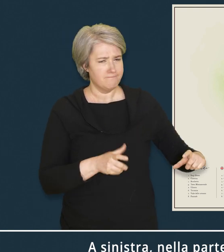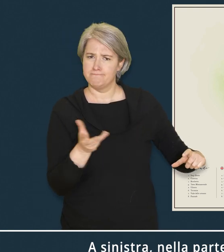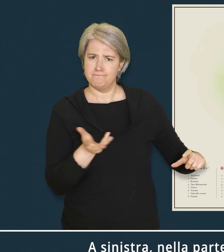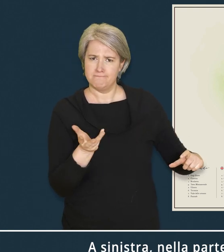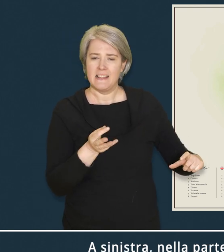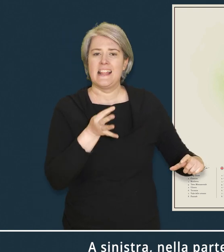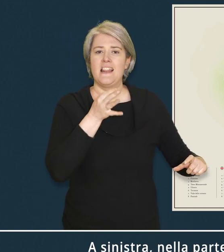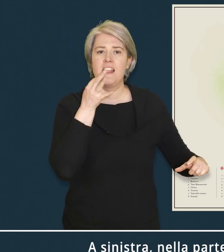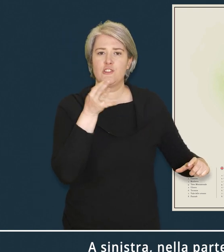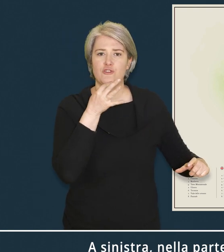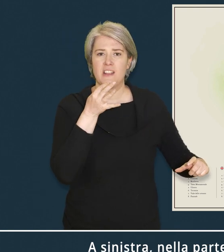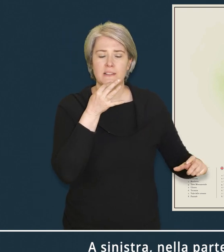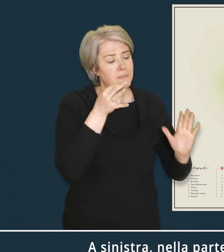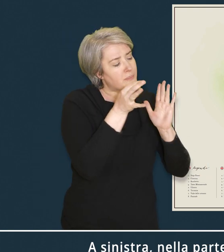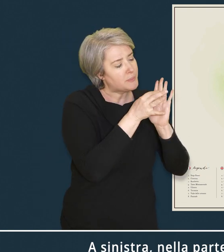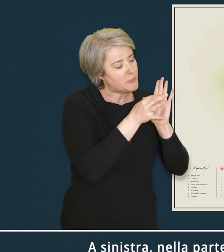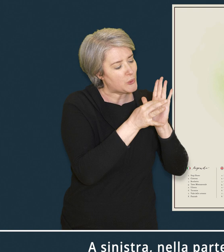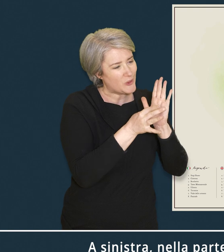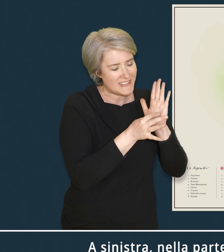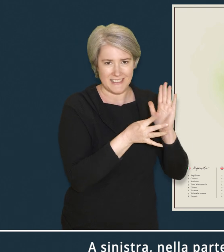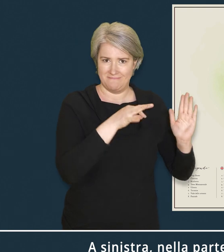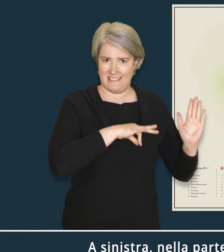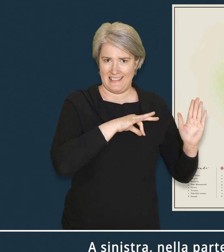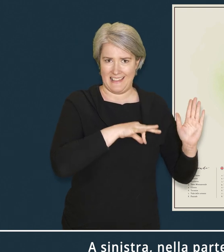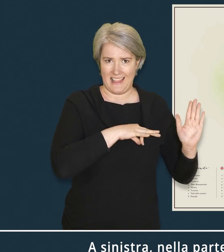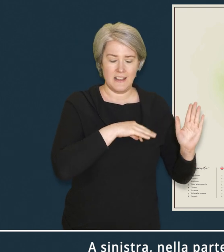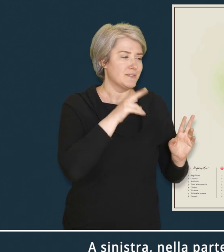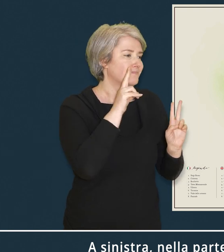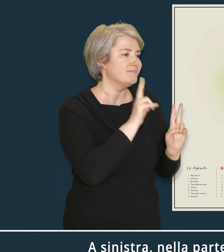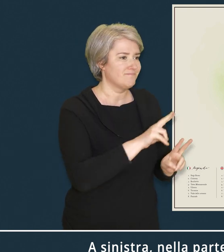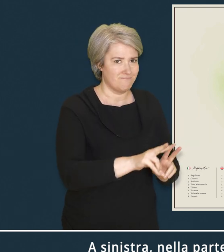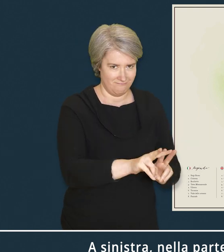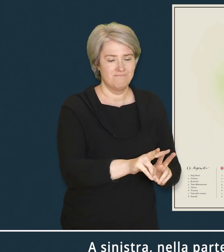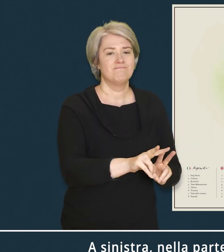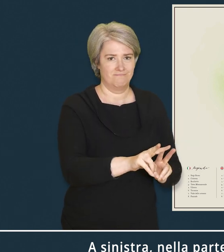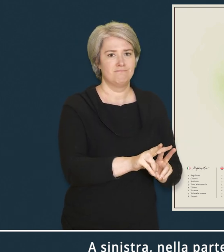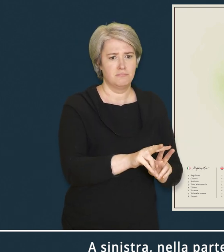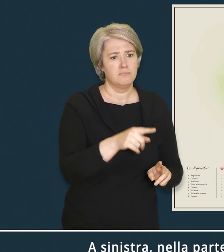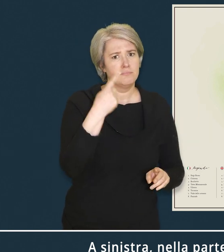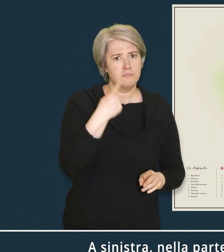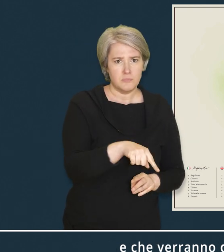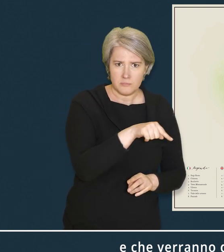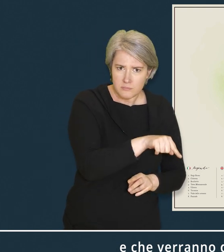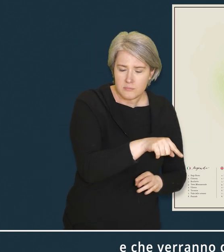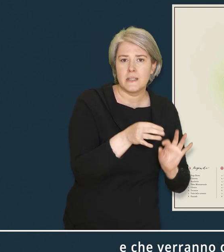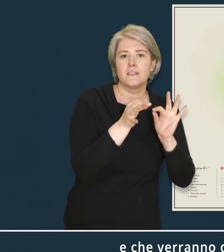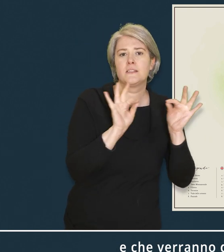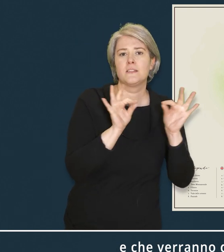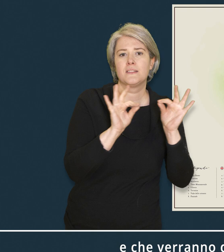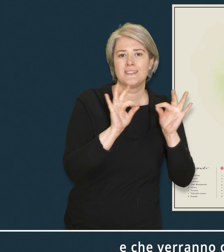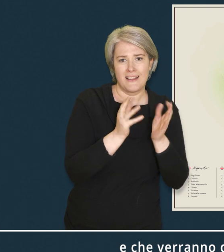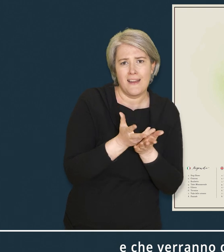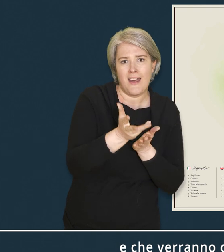parte inferiore del pannello, puoi trovare la leggenda con i punti di interesse da visitare e che